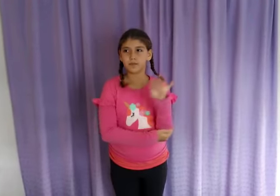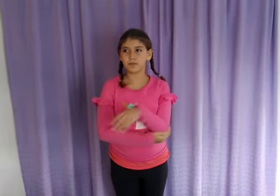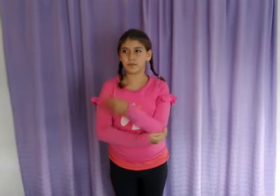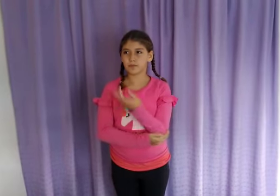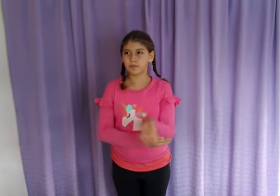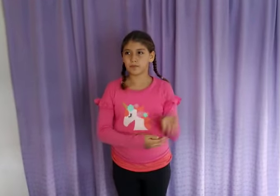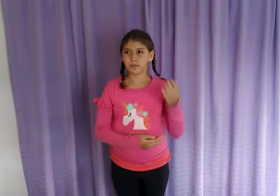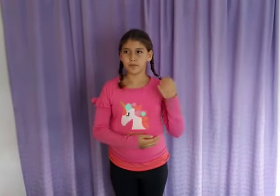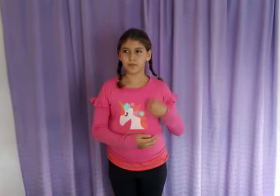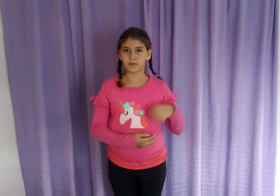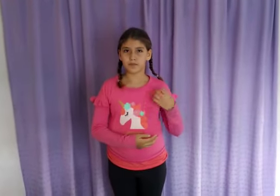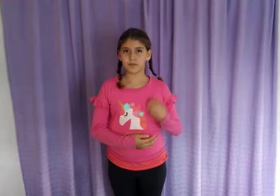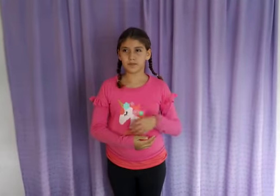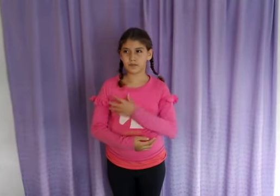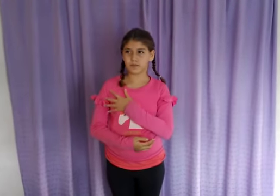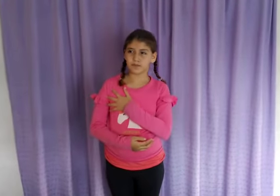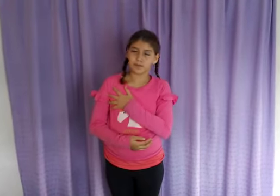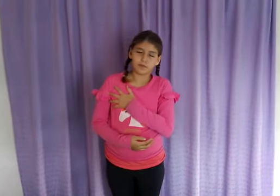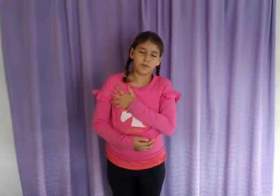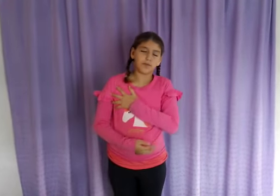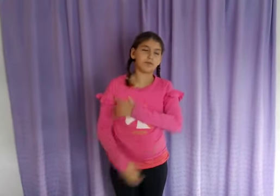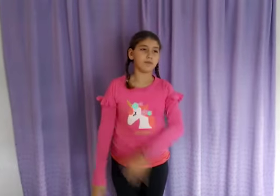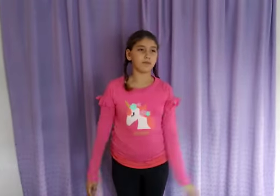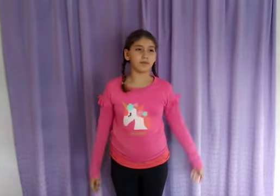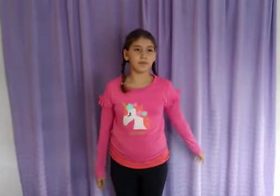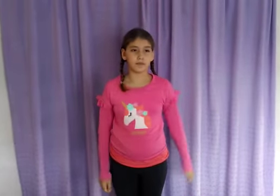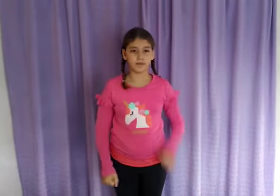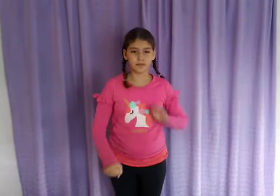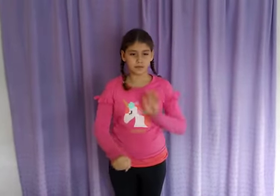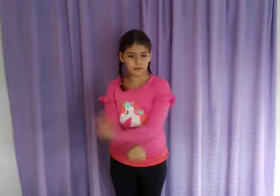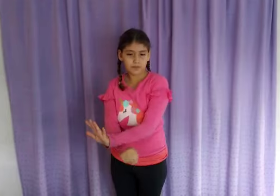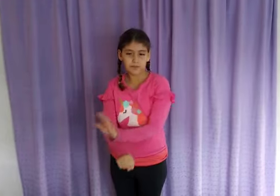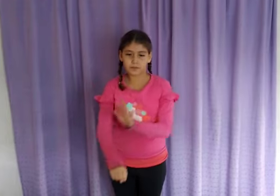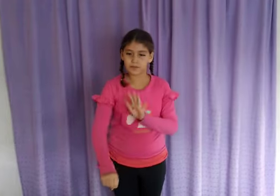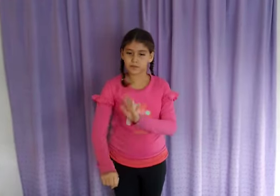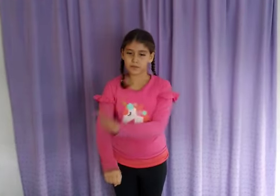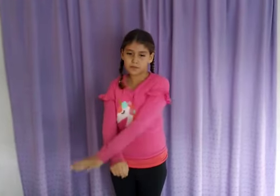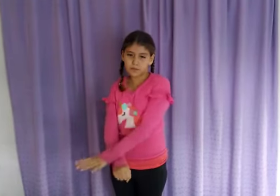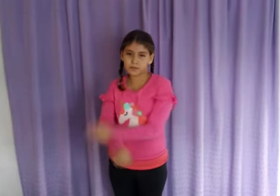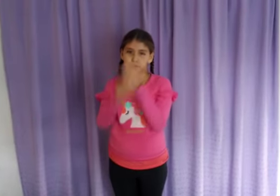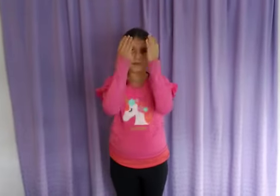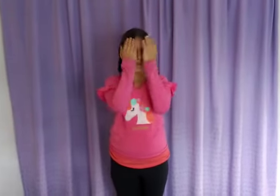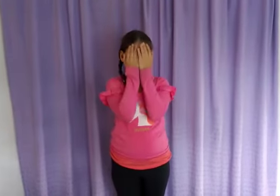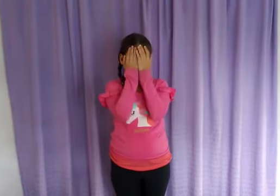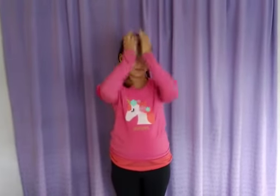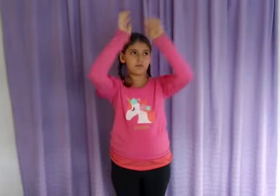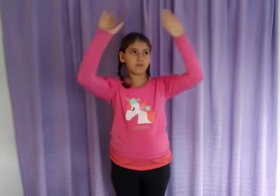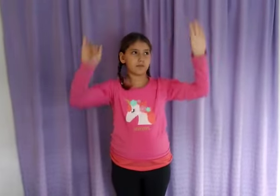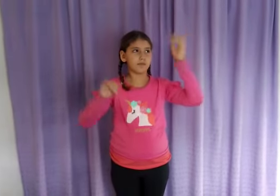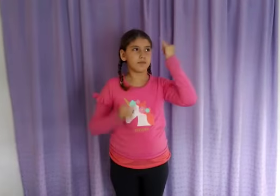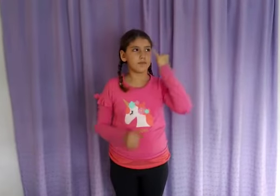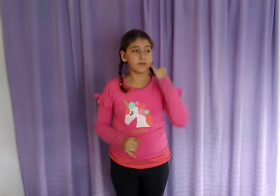bandera de mi patria Supliven seria,